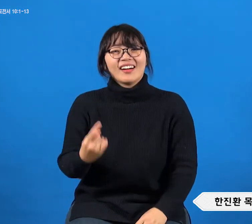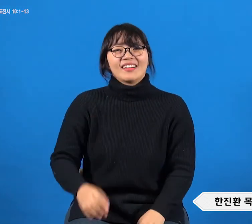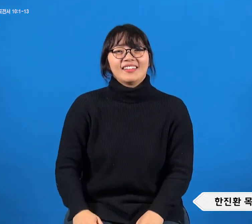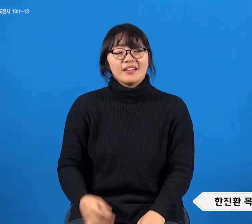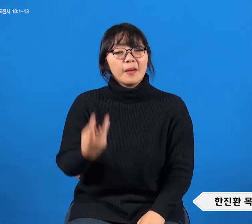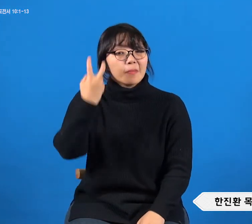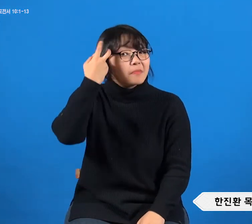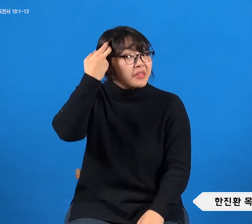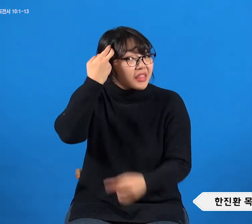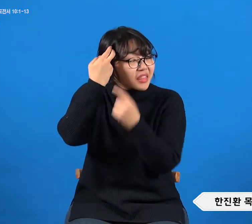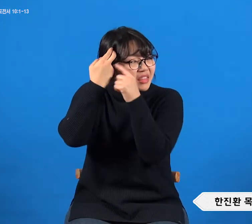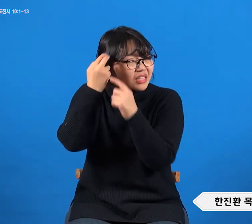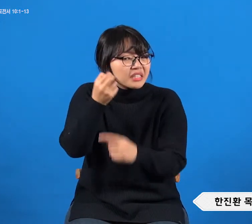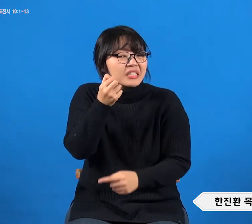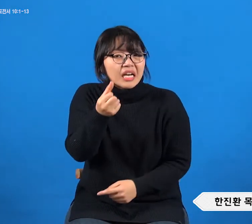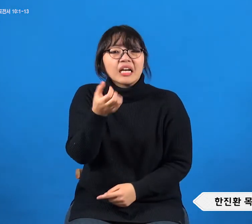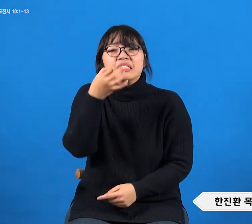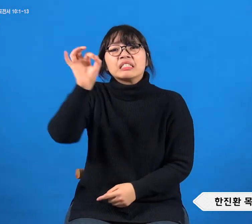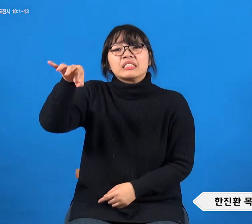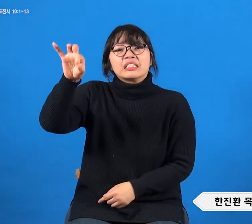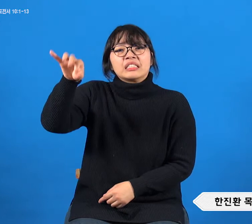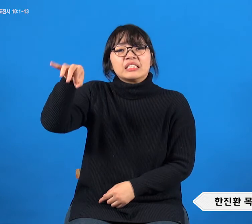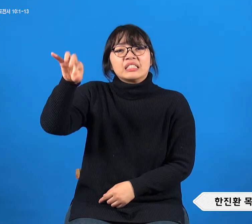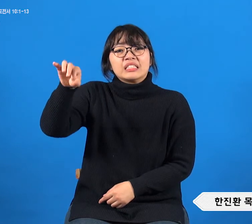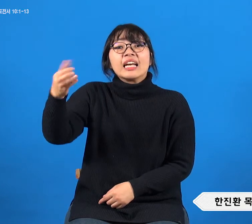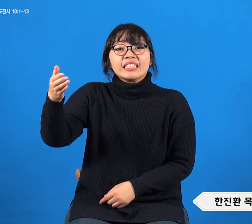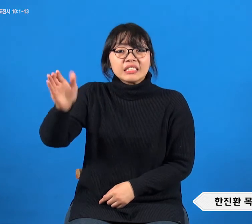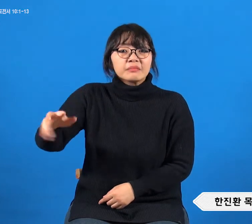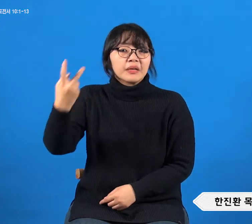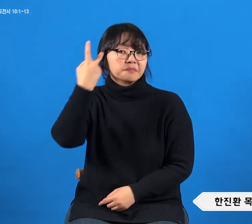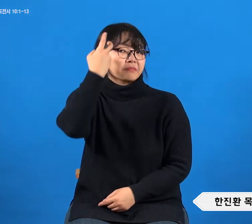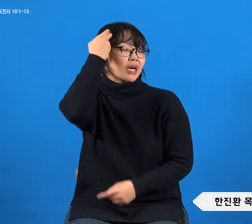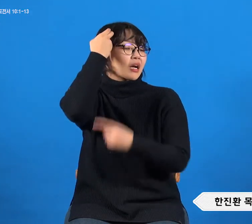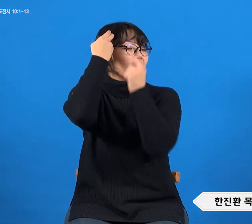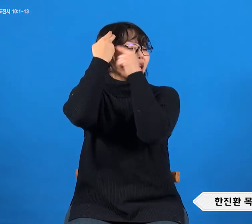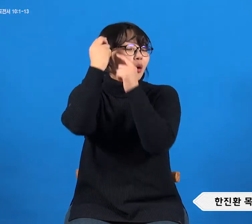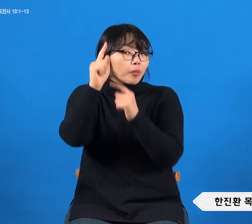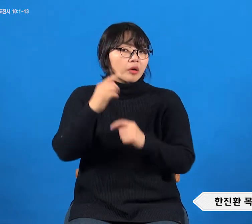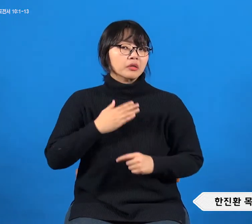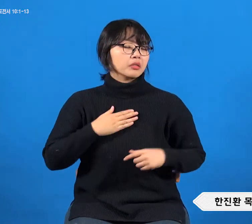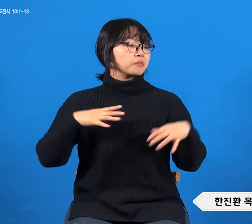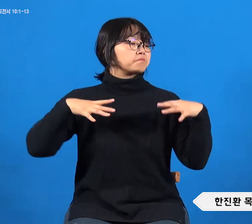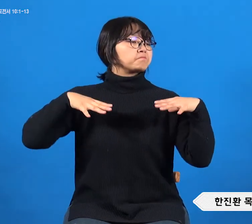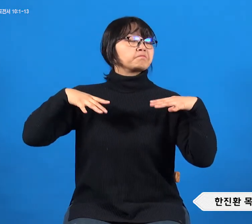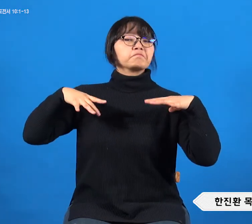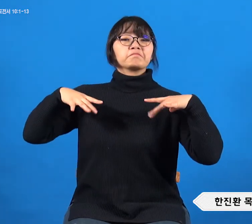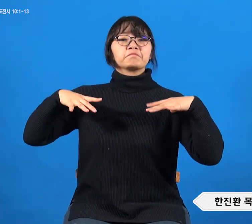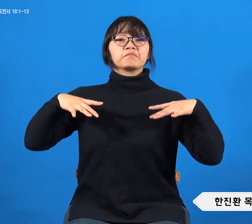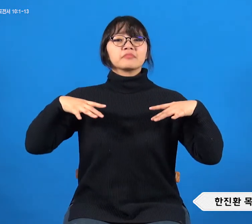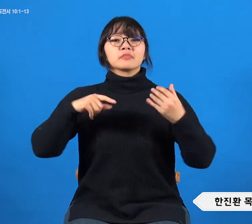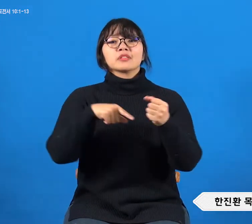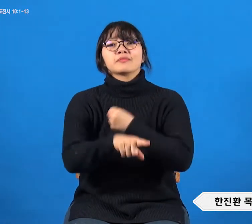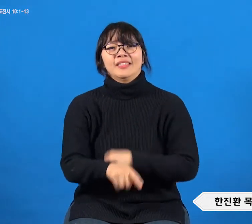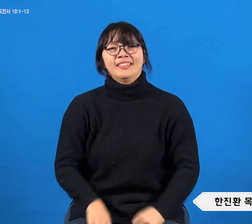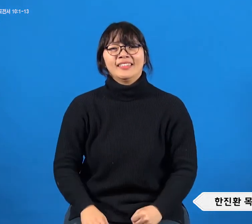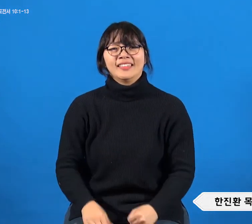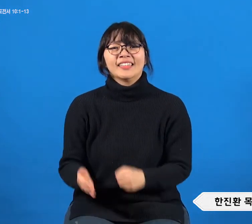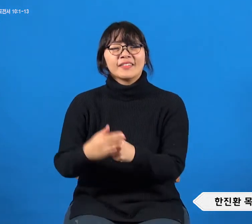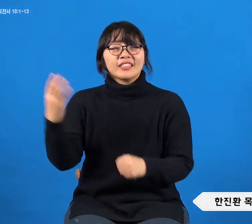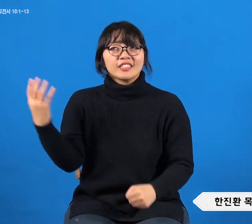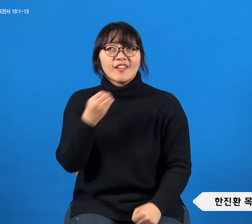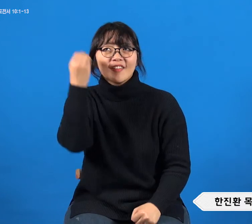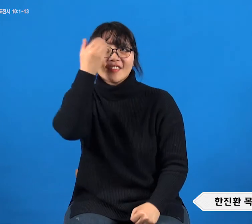작은 머리핀이지만은 거기에 사실은 자기의 허영이 거기 다 담겨 있었던 것입니다. 성령이 그걸